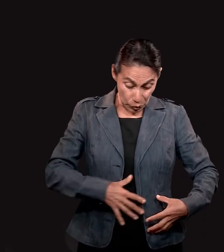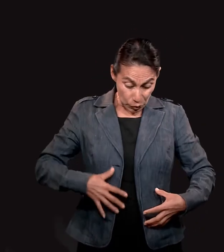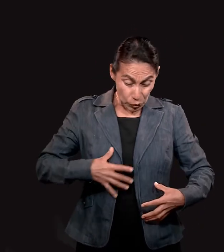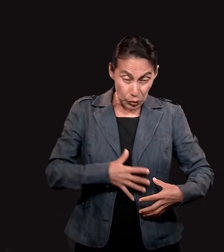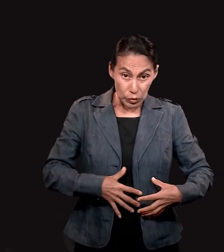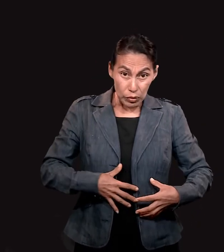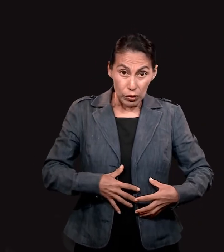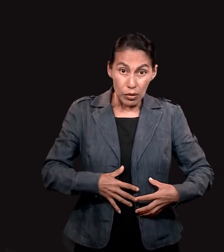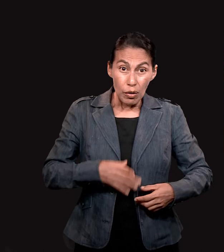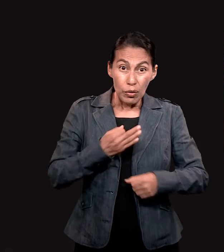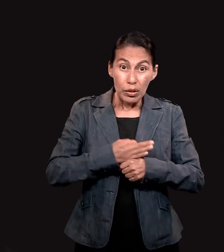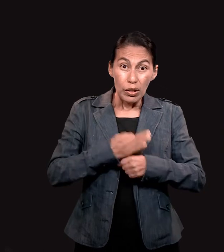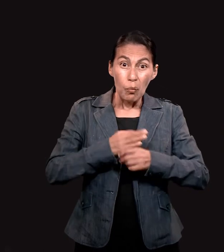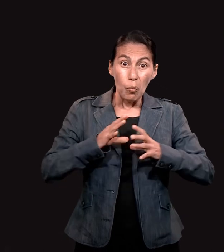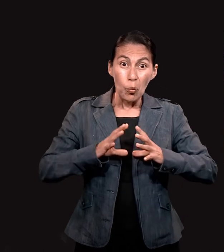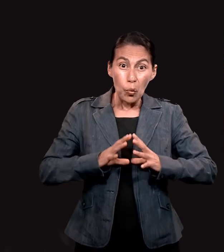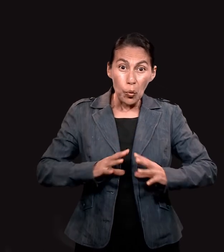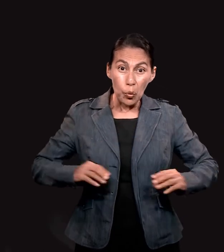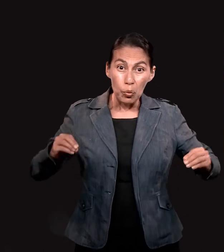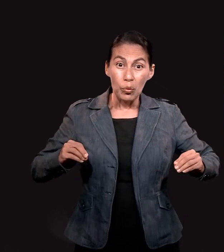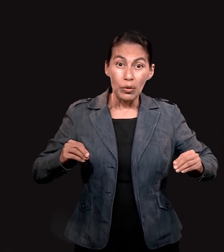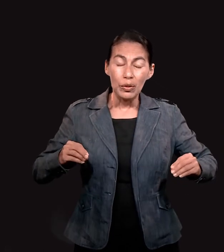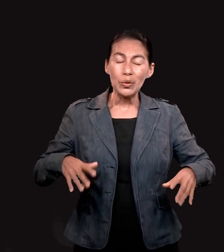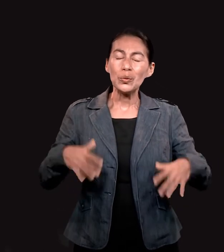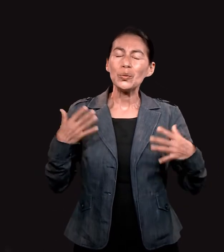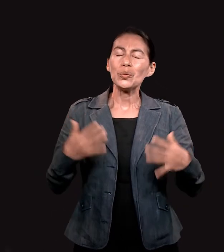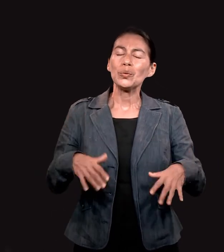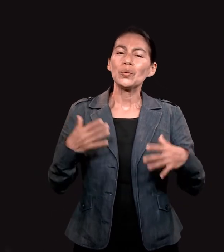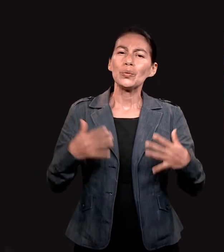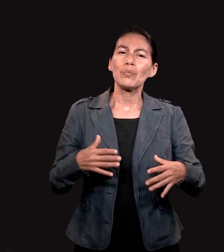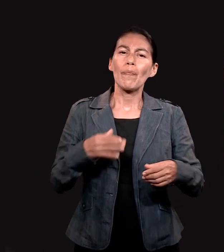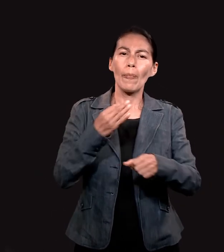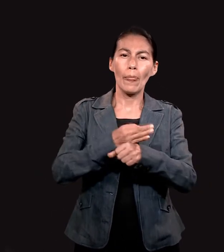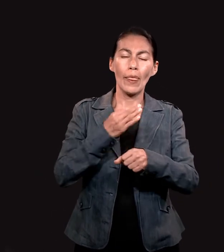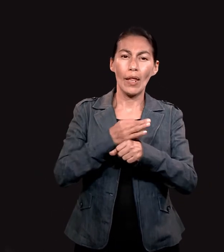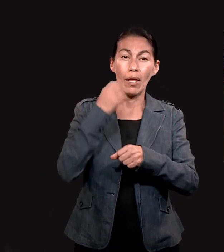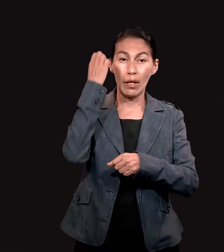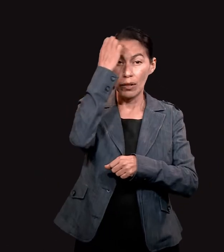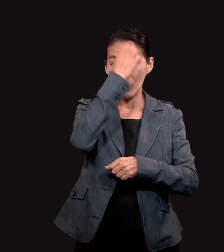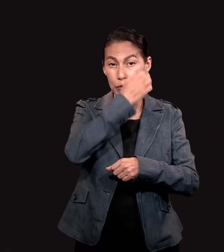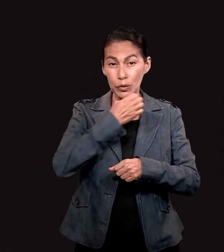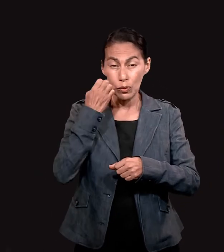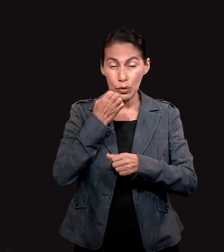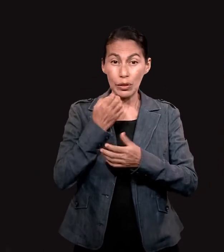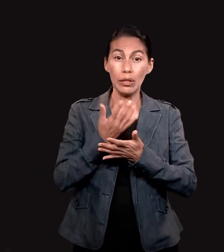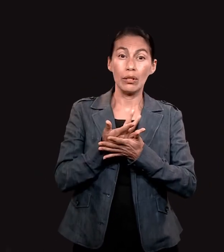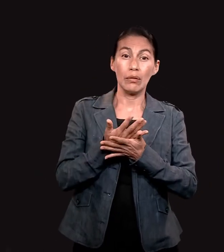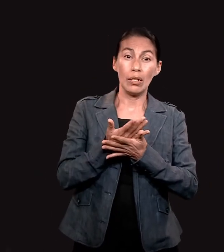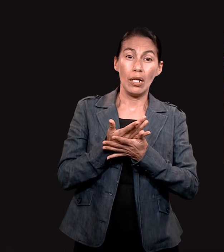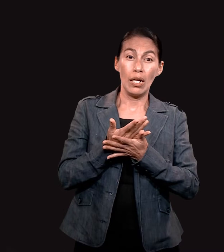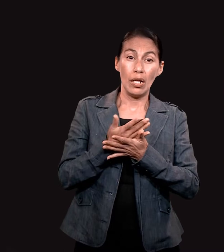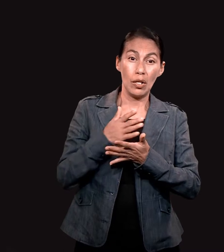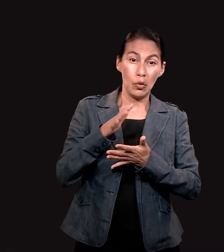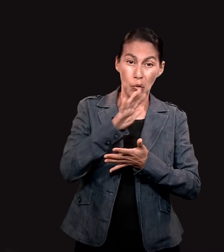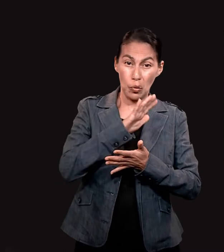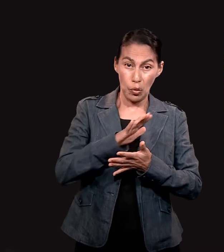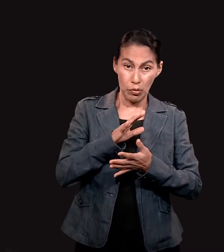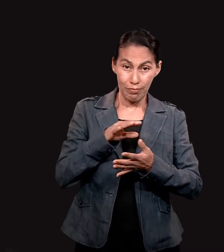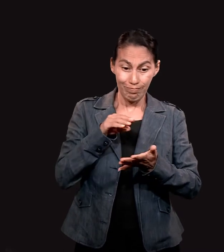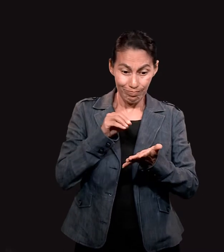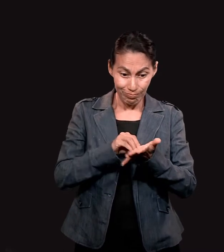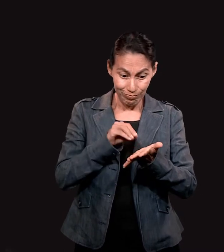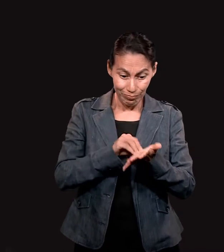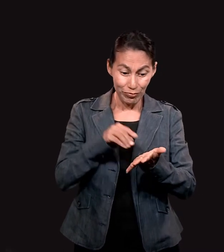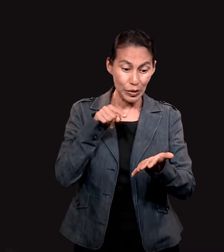El cáncer que tenía ha desaparecido. Vamos a esperar unos estudios más para que